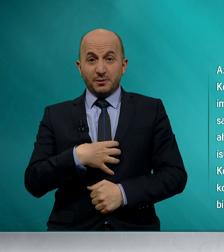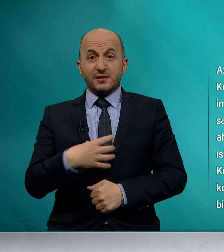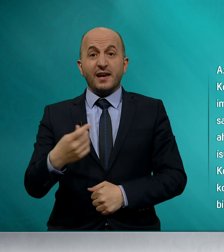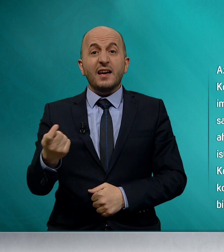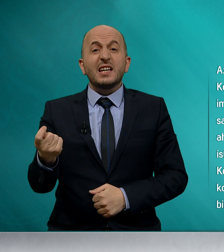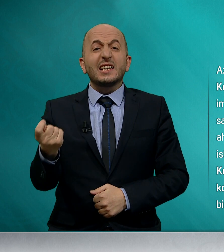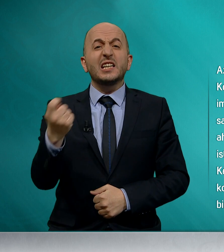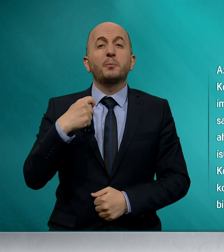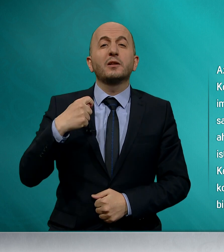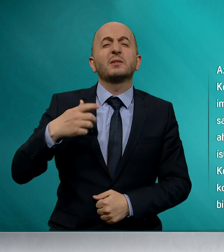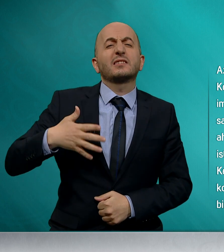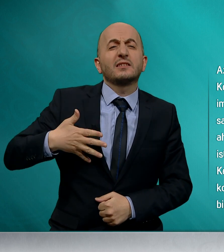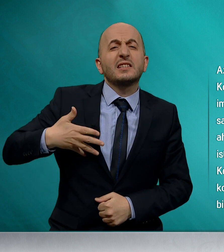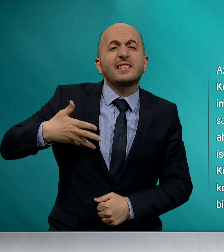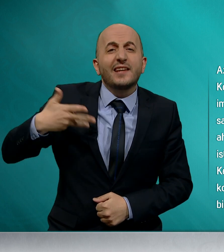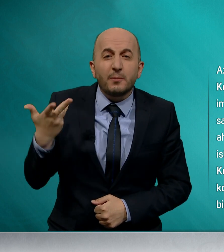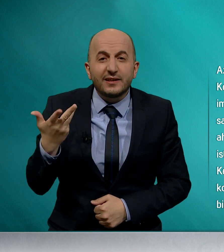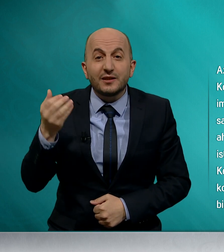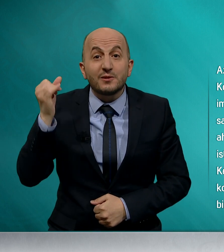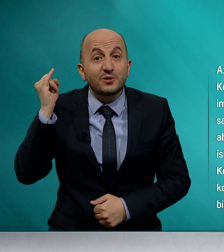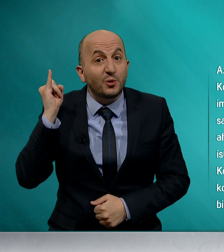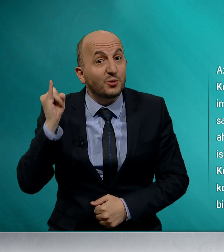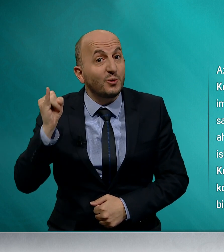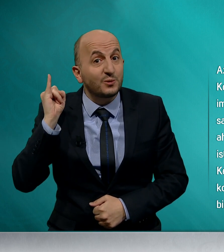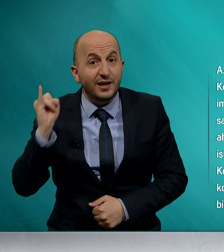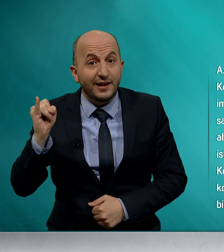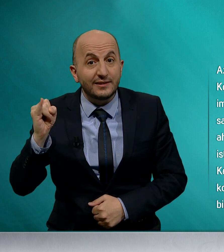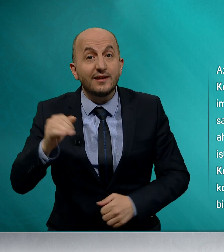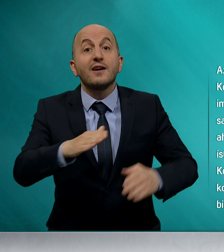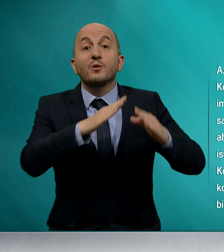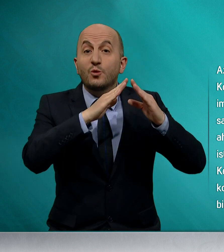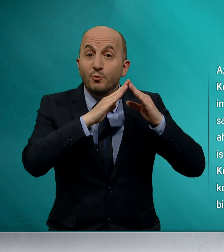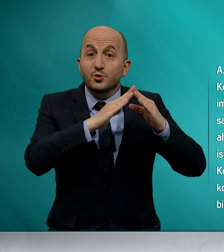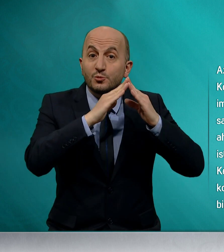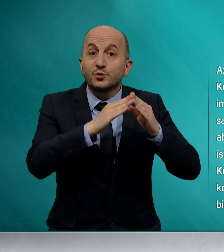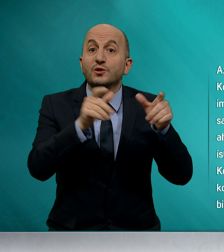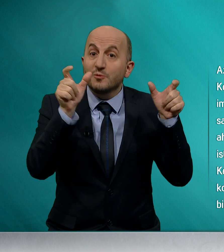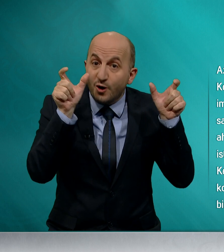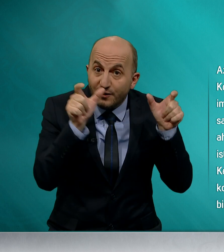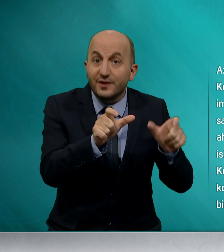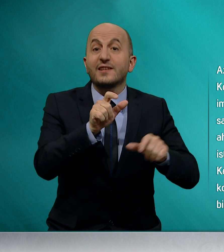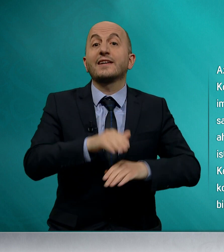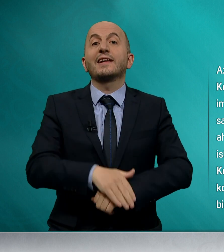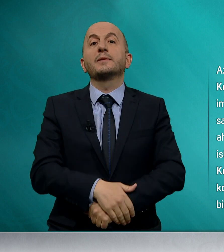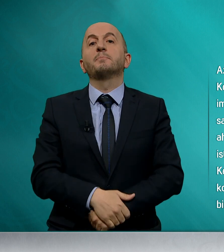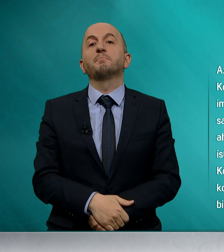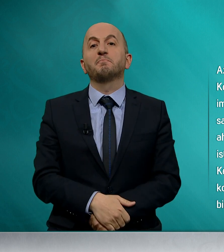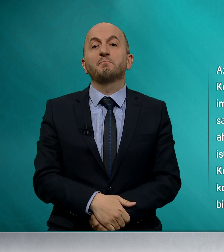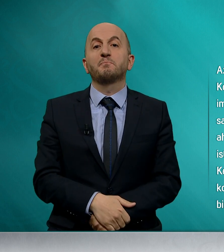Kendimize yapılmasını istemediğimiz kötülükten komşumuzu da muhafaza edelim.